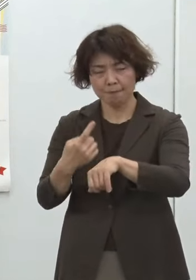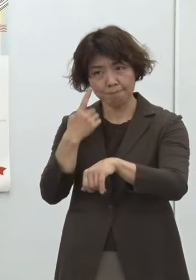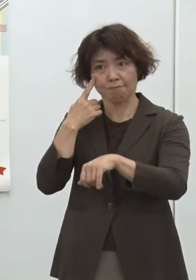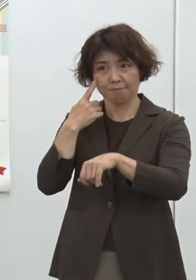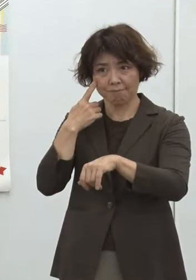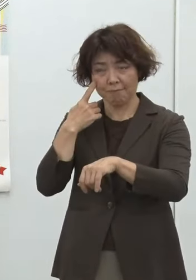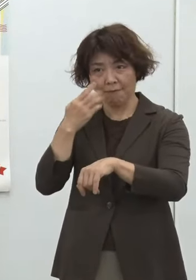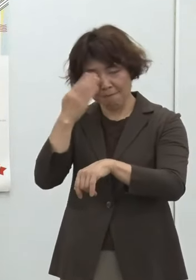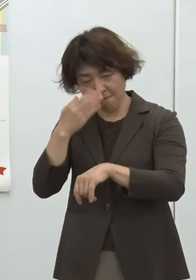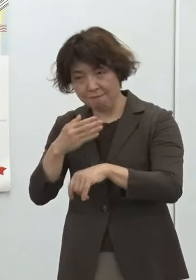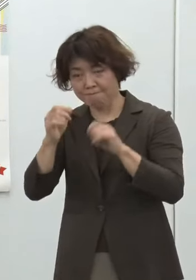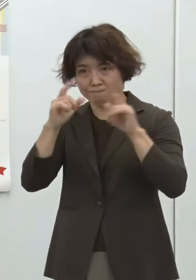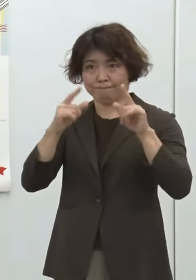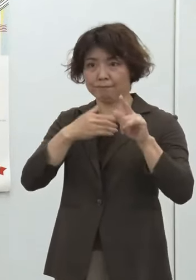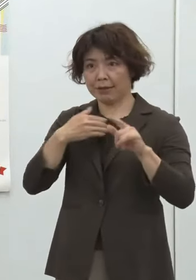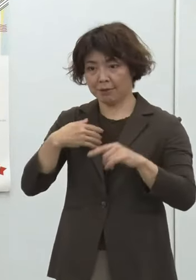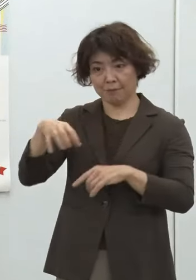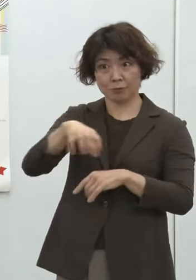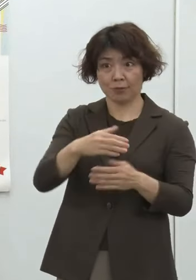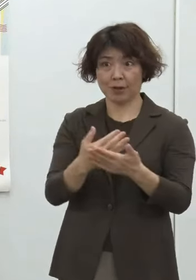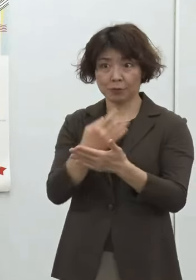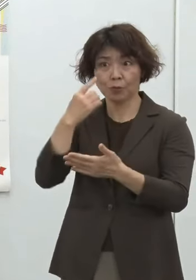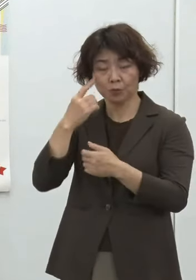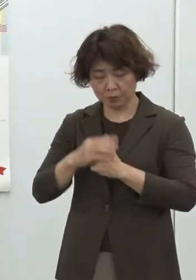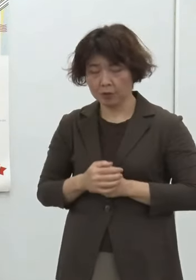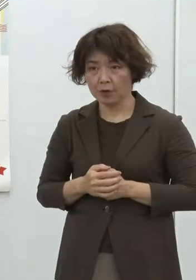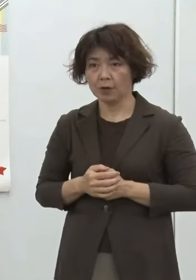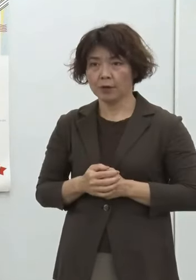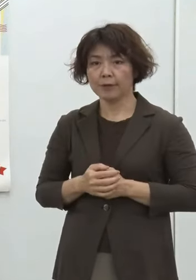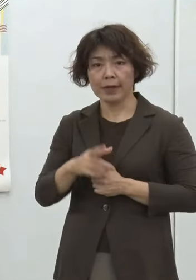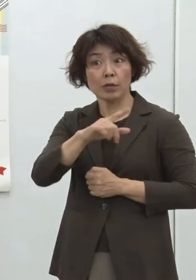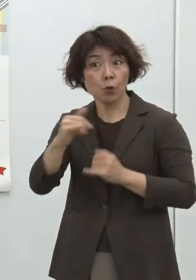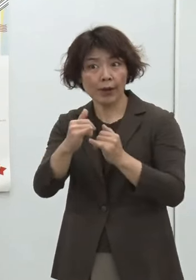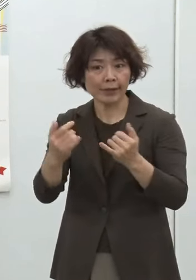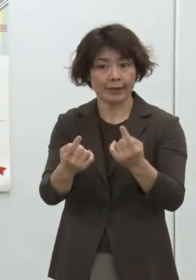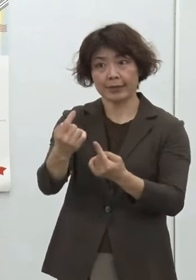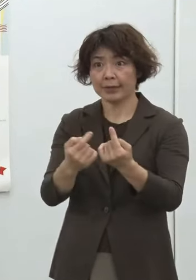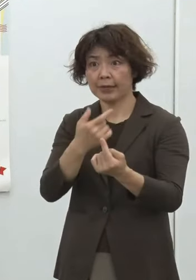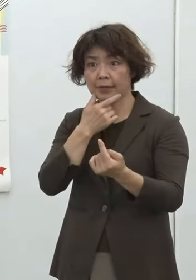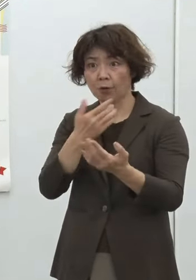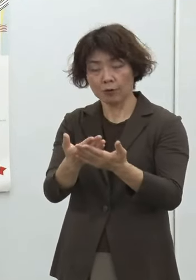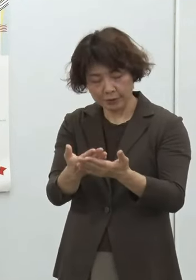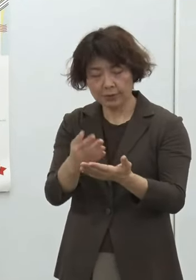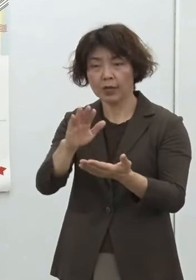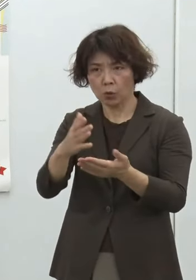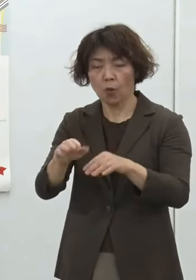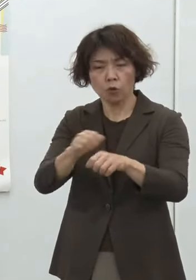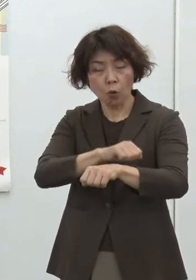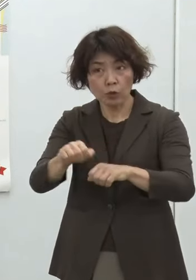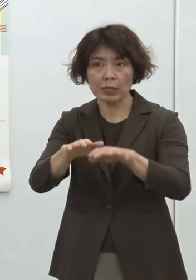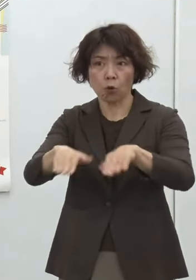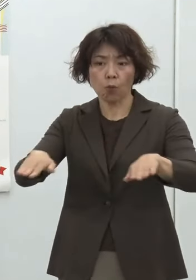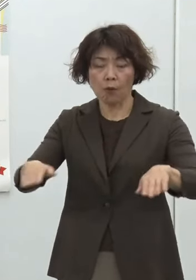場所になるかと思います。でやっぱりいろんな方に来ていただきたいんですが、特に子どもたちにはですね、会場に